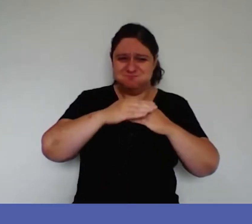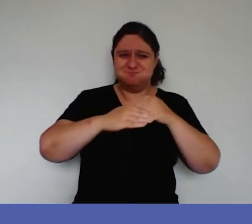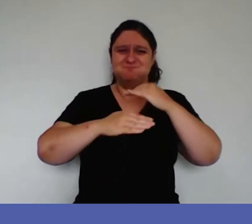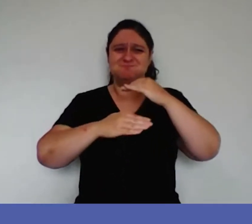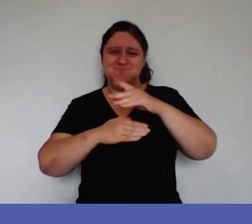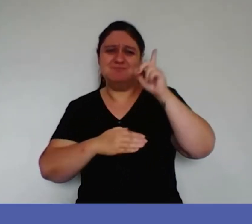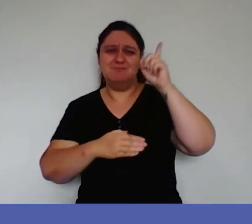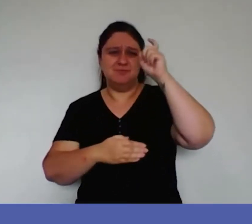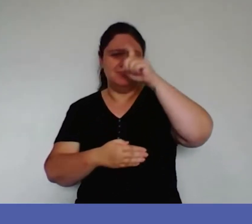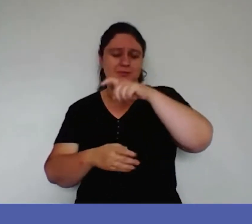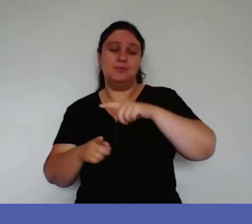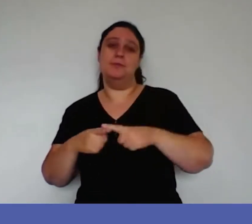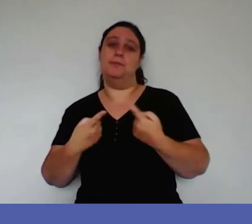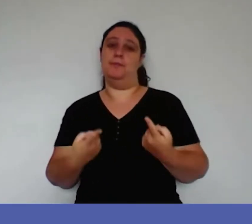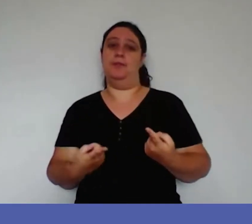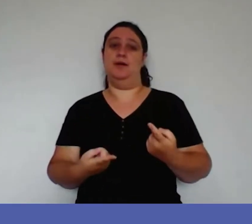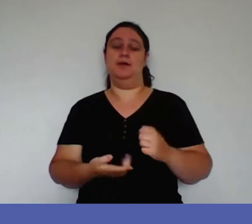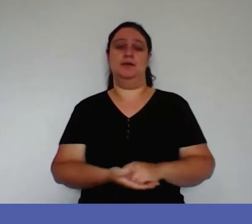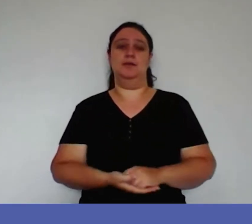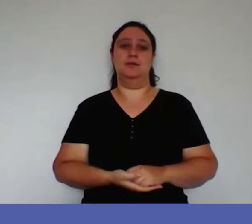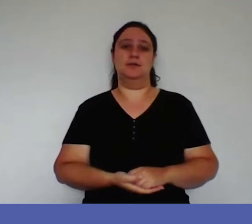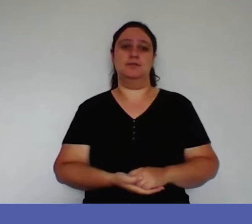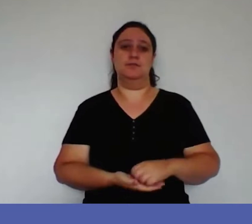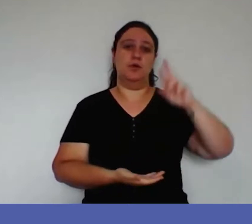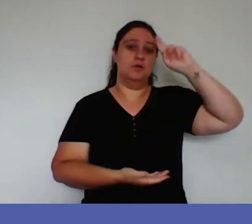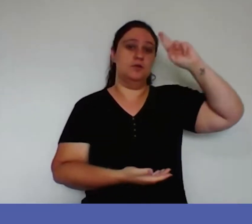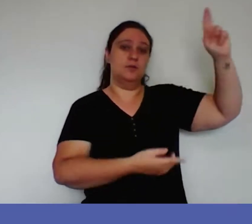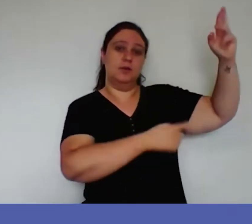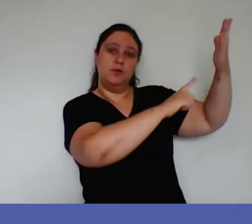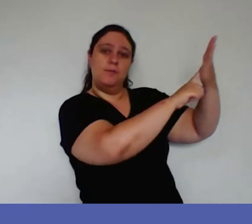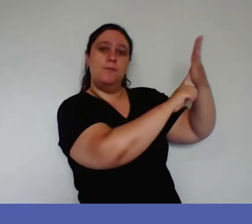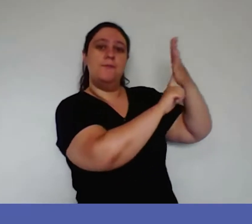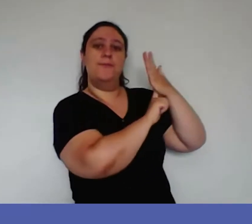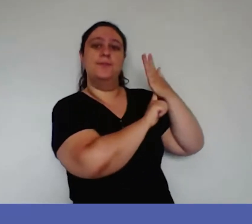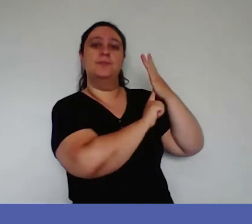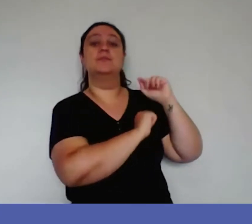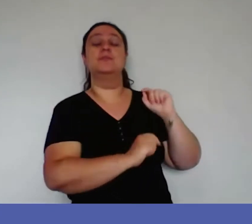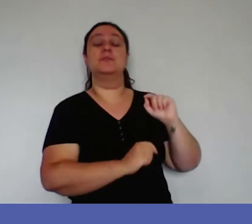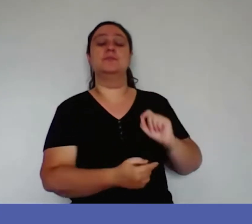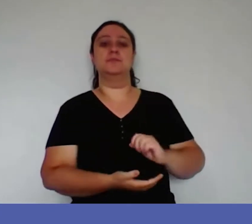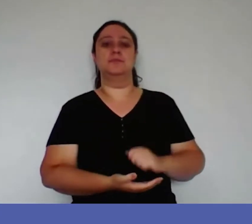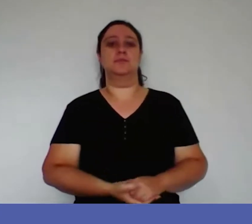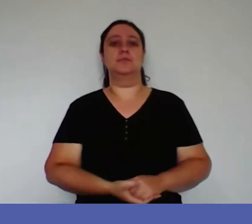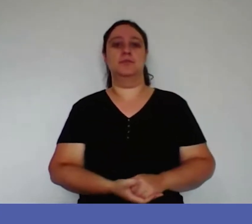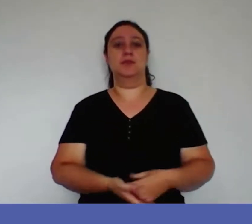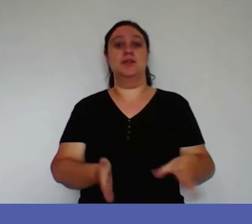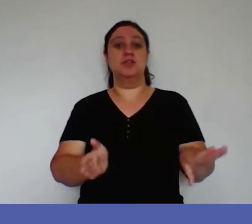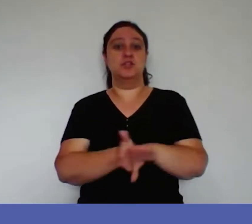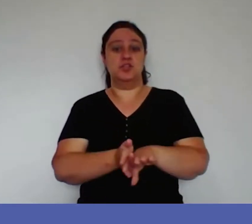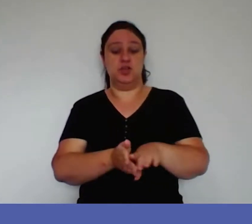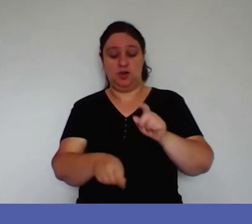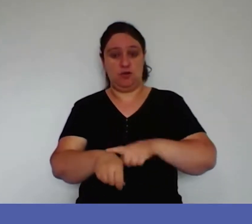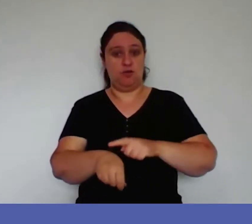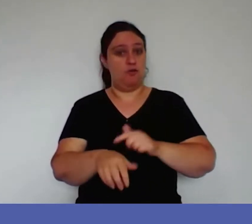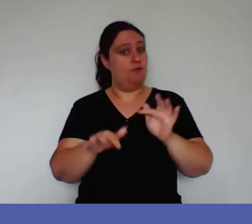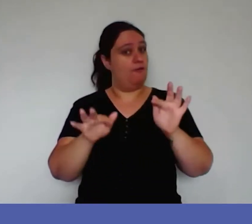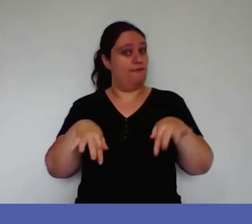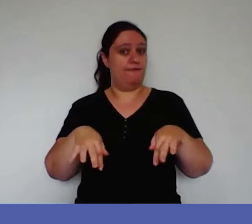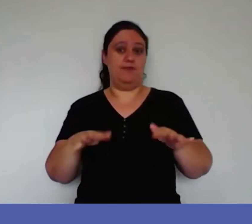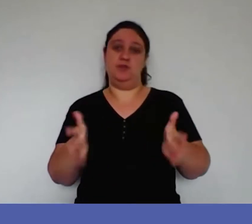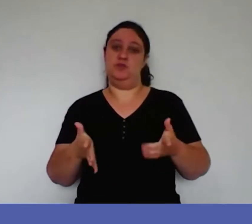irmãos, o Senhor nos mostra que chegou a última hora.